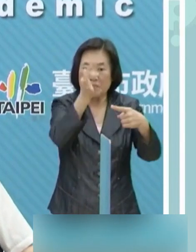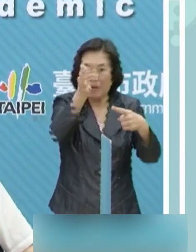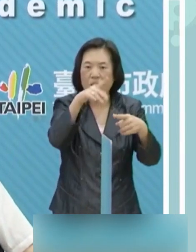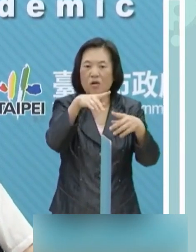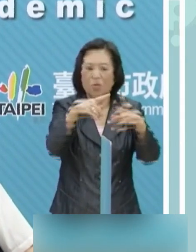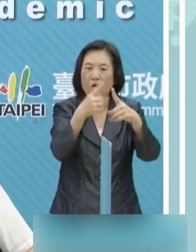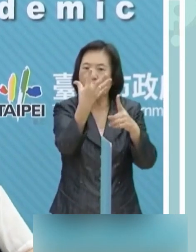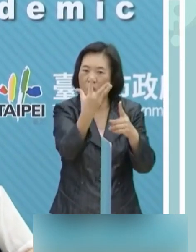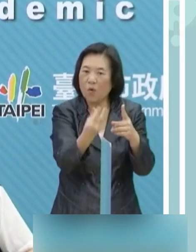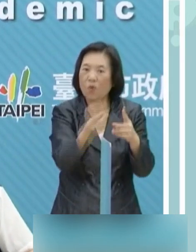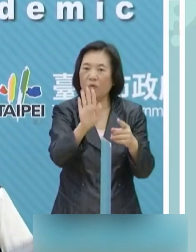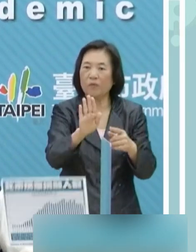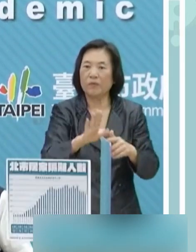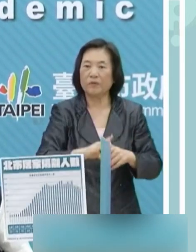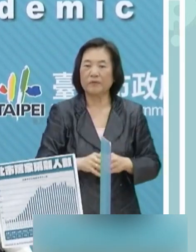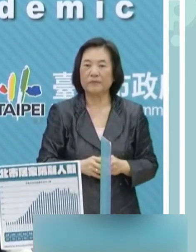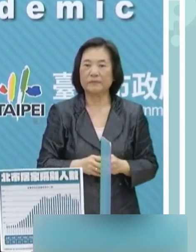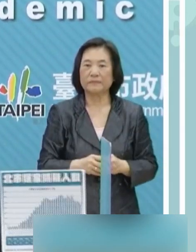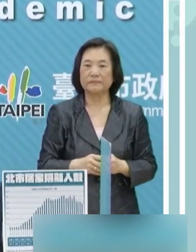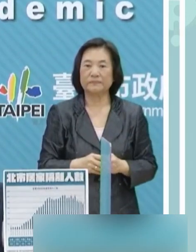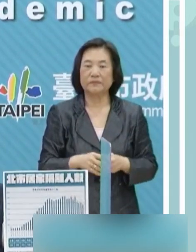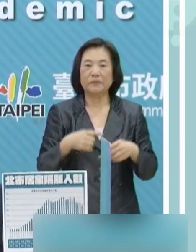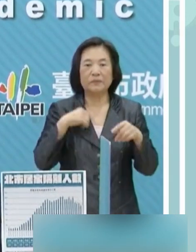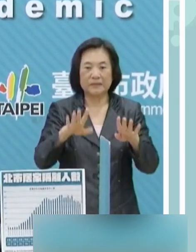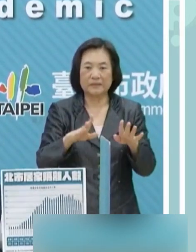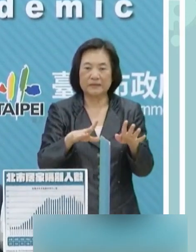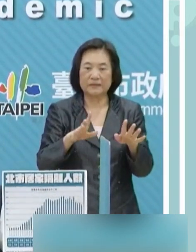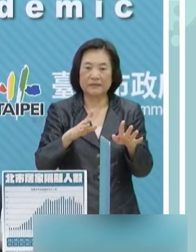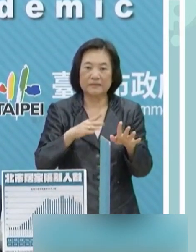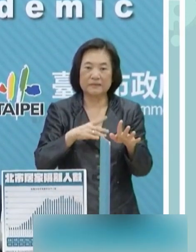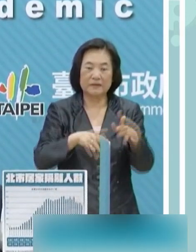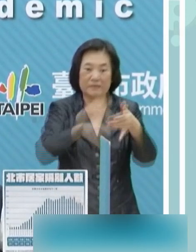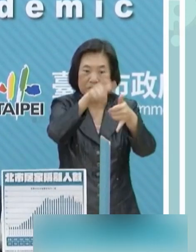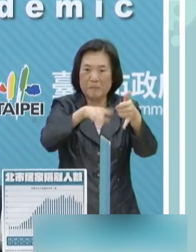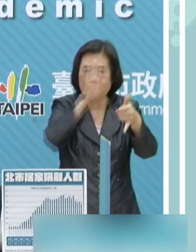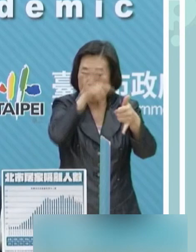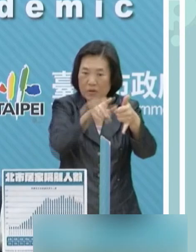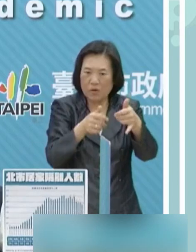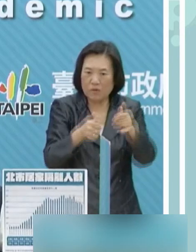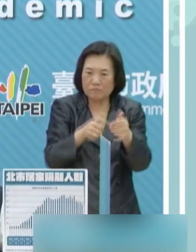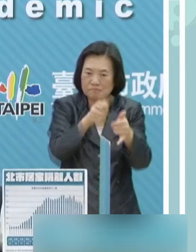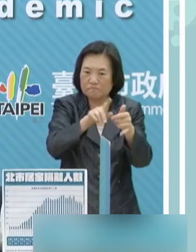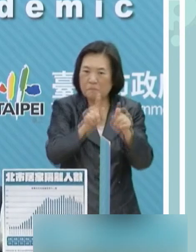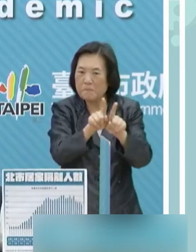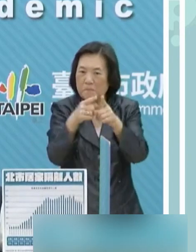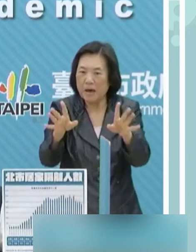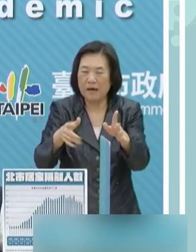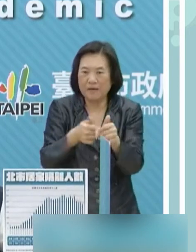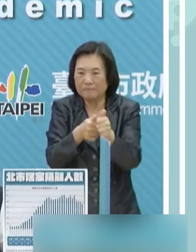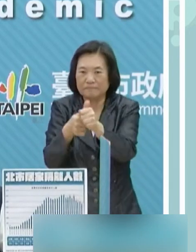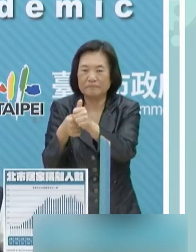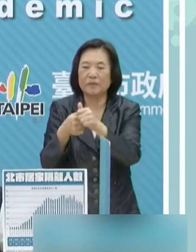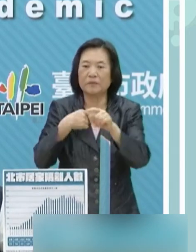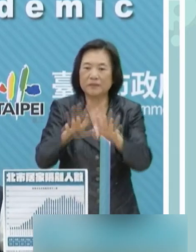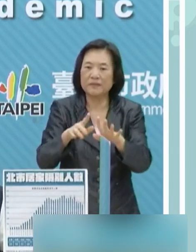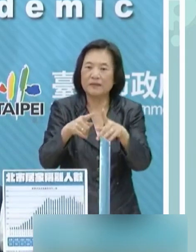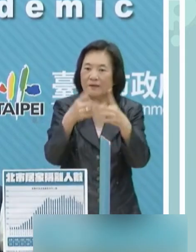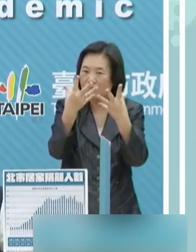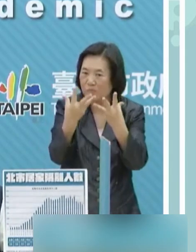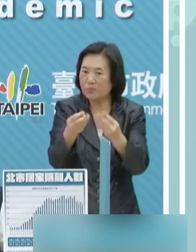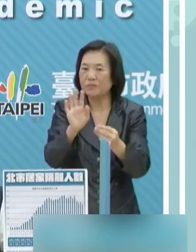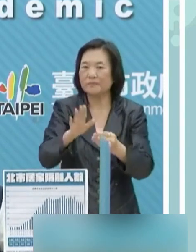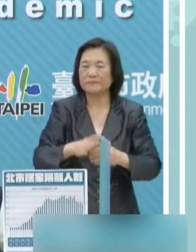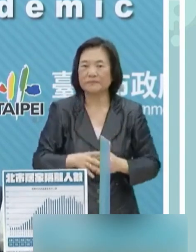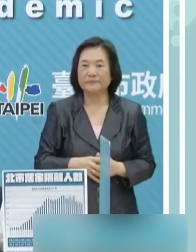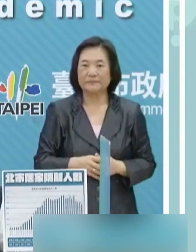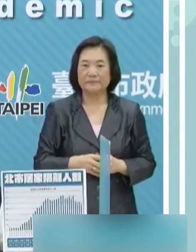市的感染状况哦，到昨天为止大概相当慢慢病例是在下降的，